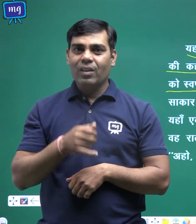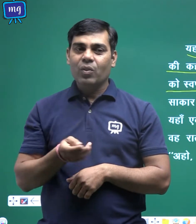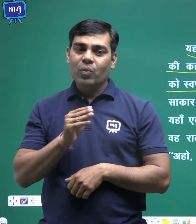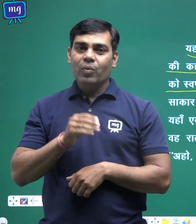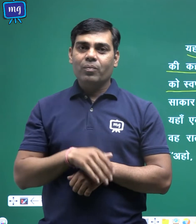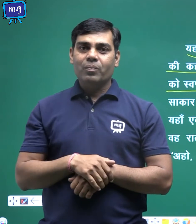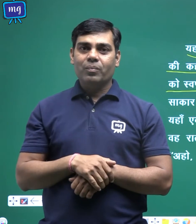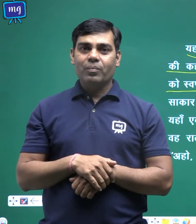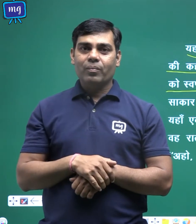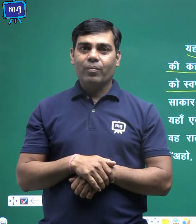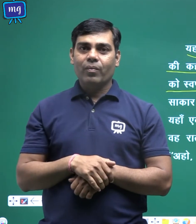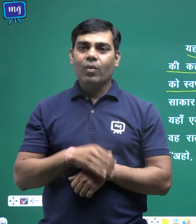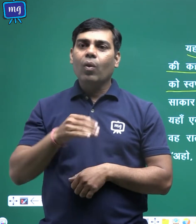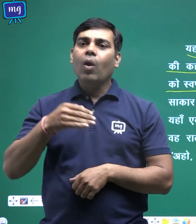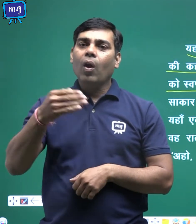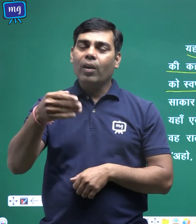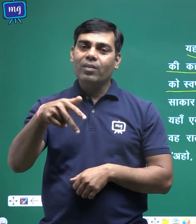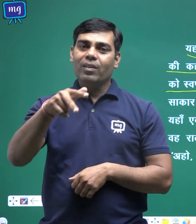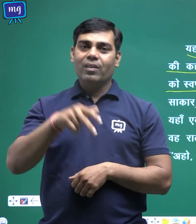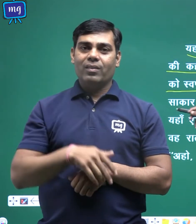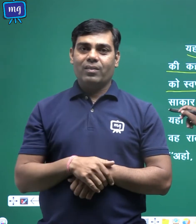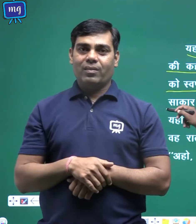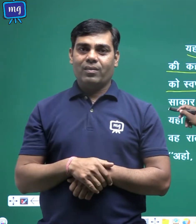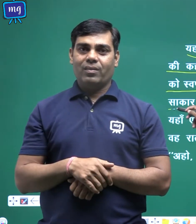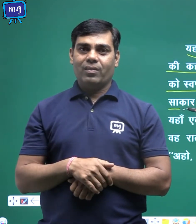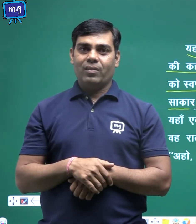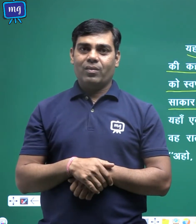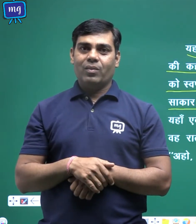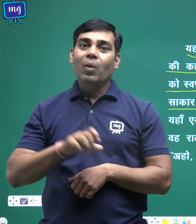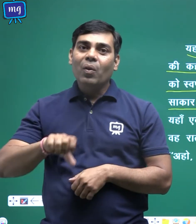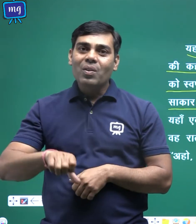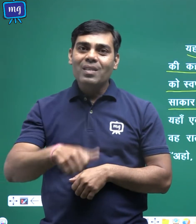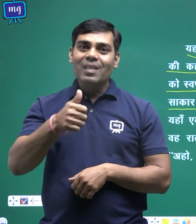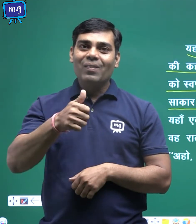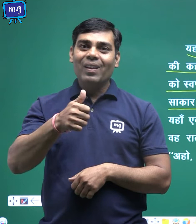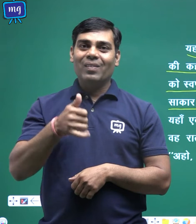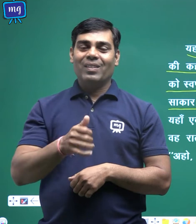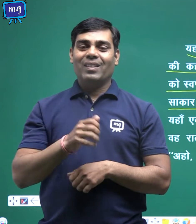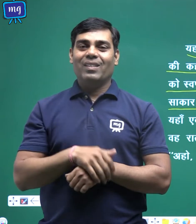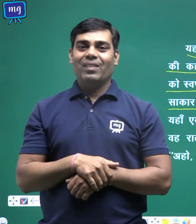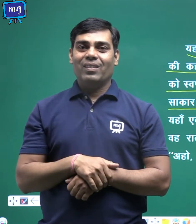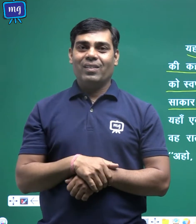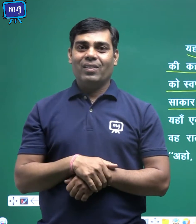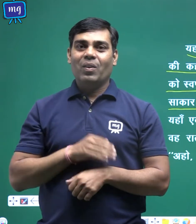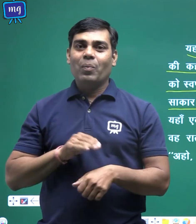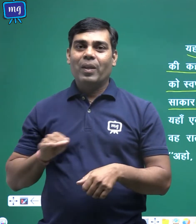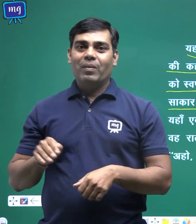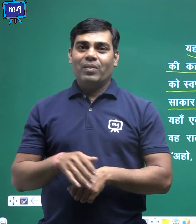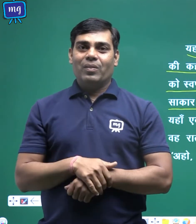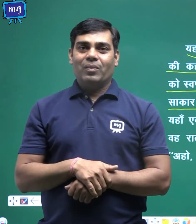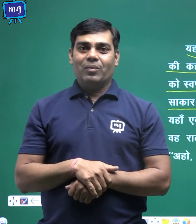जो आगे चलकर साकार हो जाता है। प्यारे